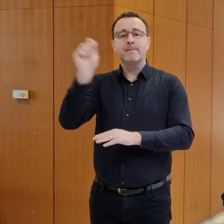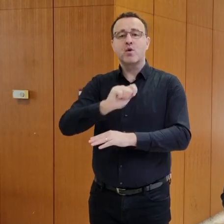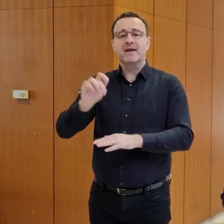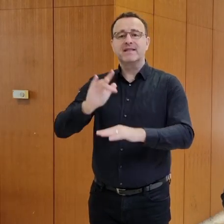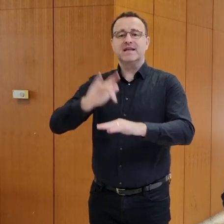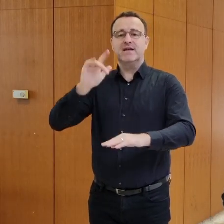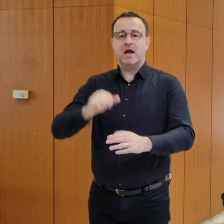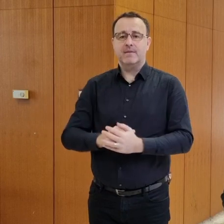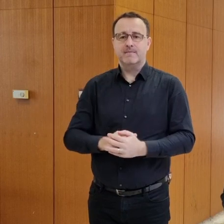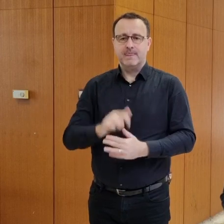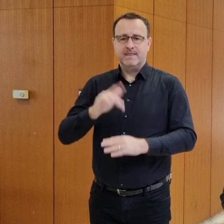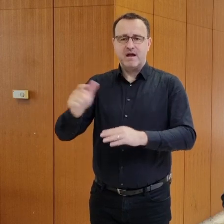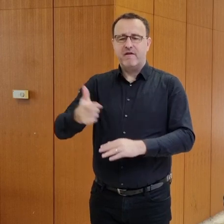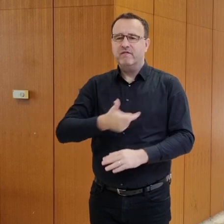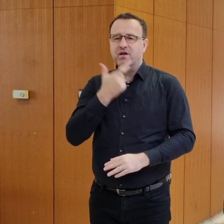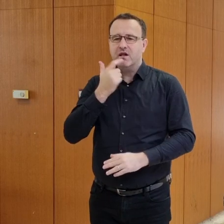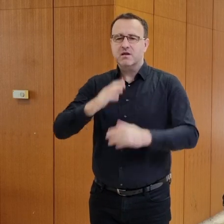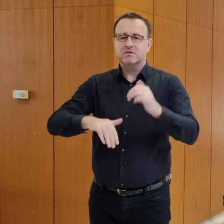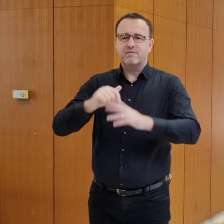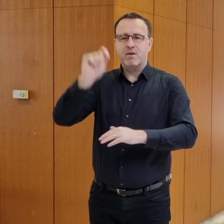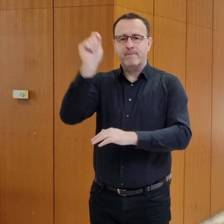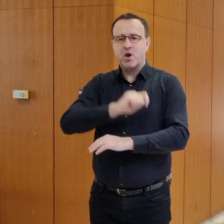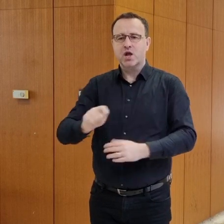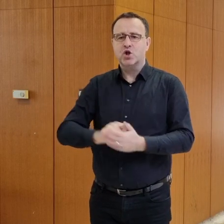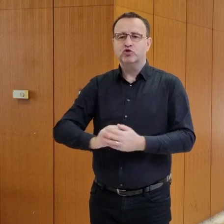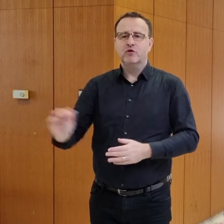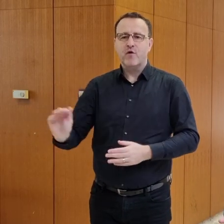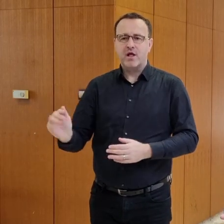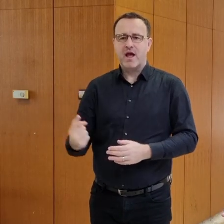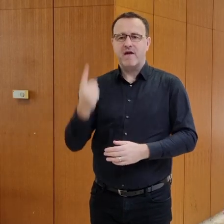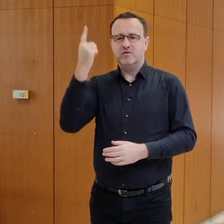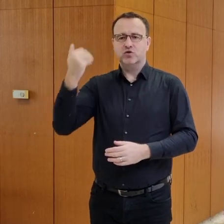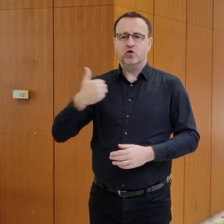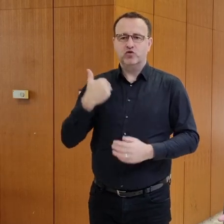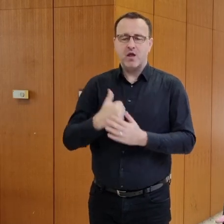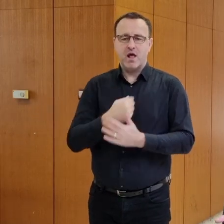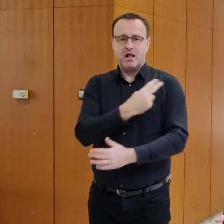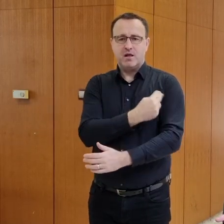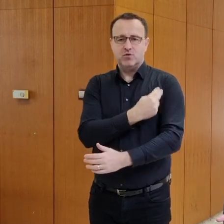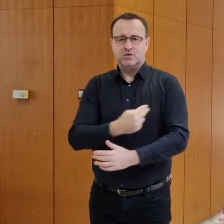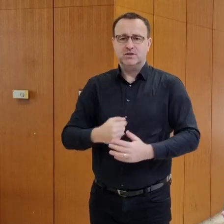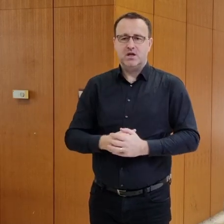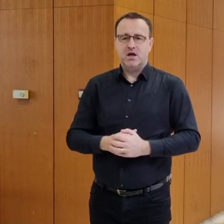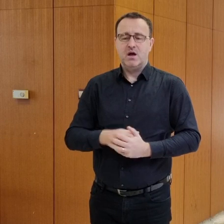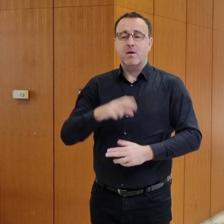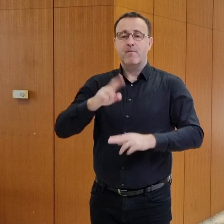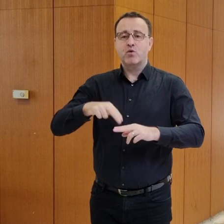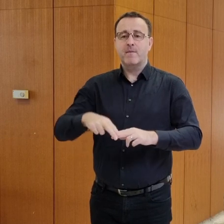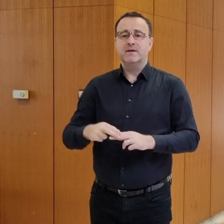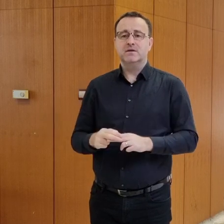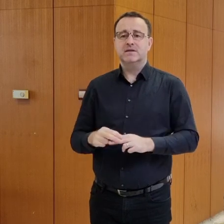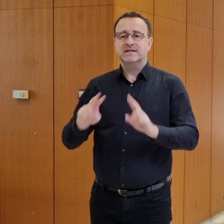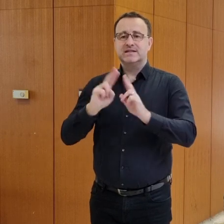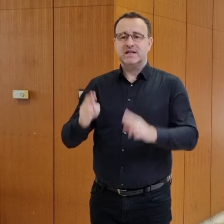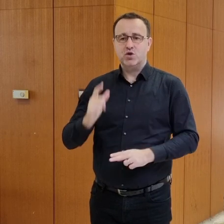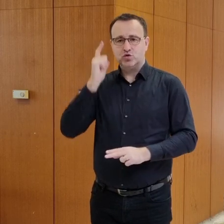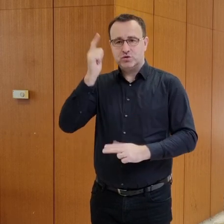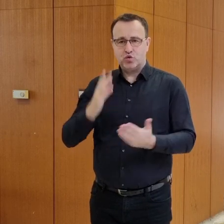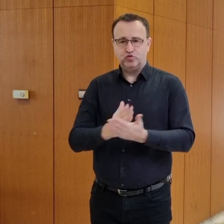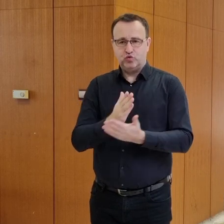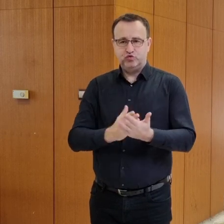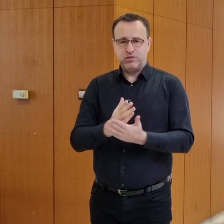Týka sa to tých veľkých stavebných projektov, ako sú škôlky, vysoké školy, nemocnice, potom sú to zariadenia sociálnych